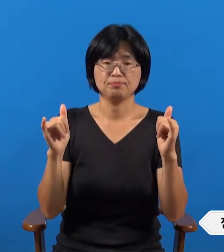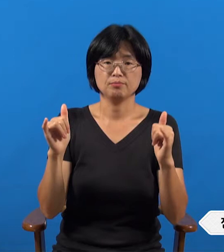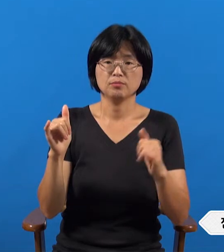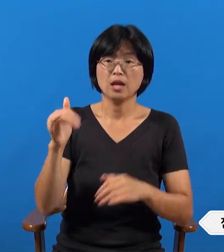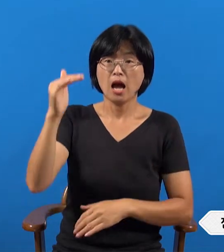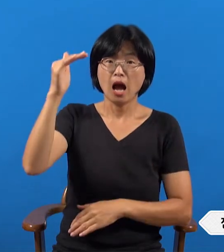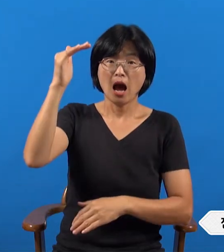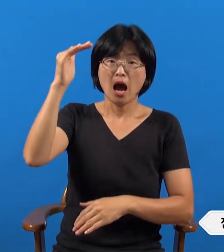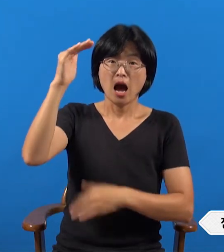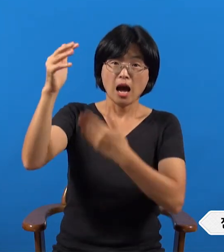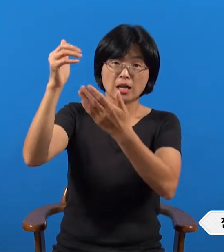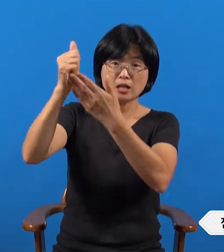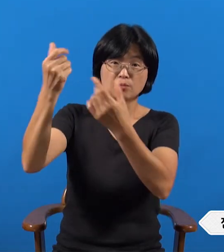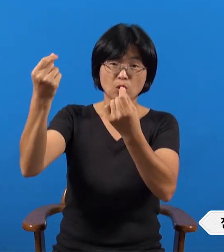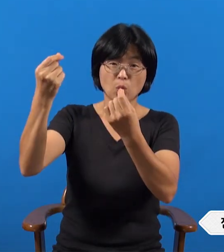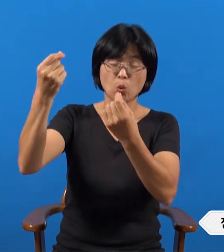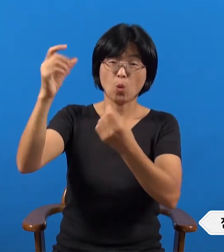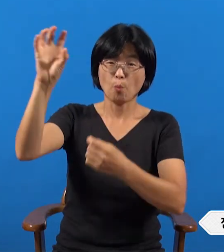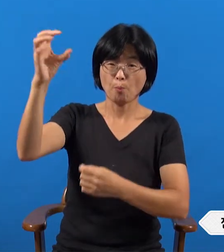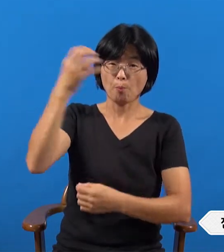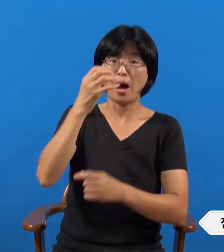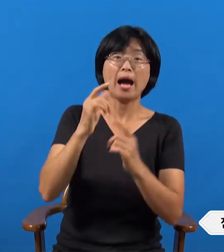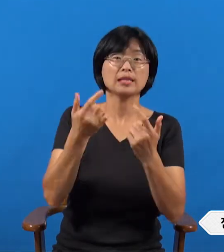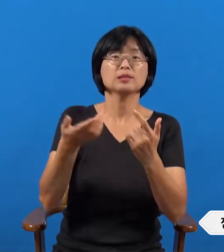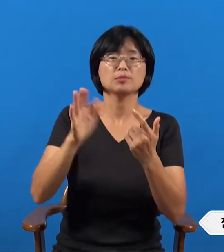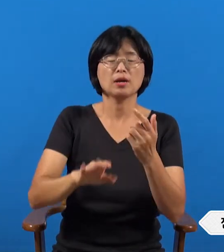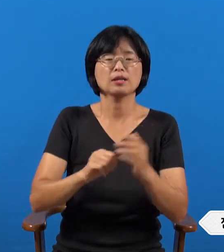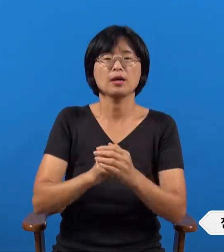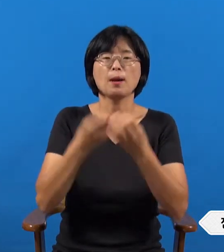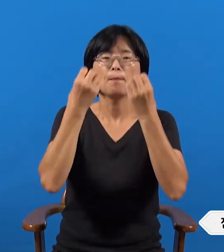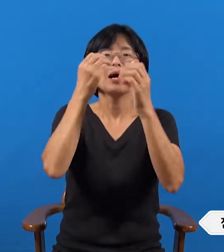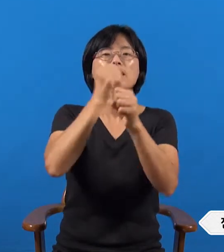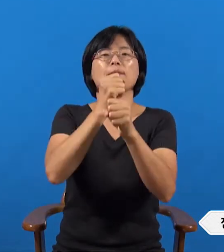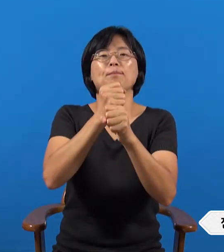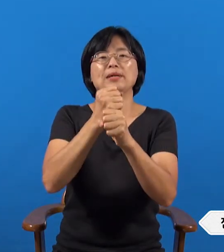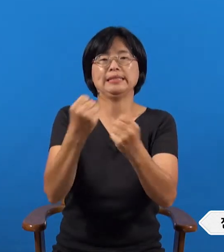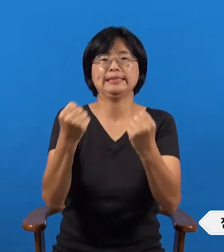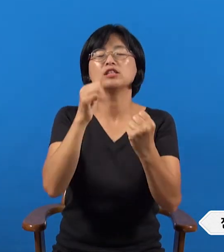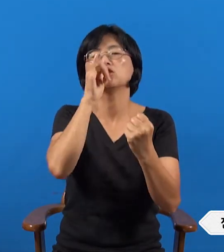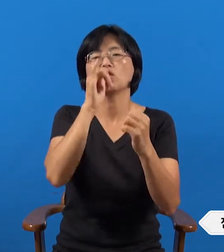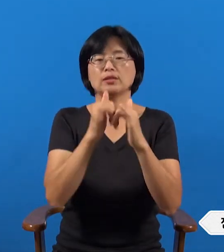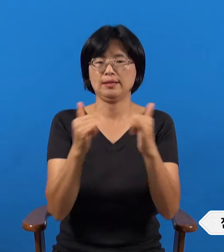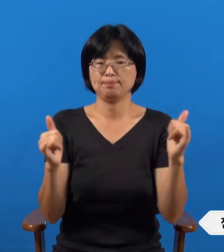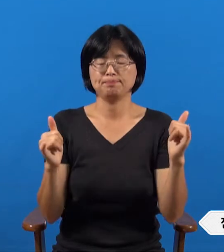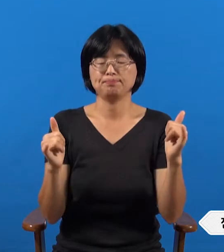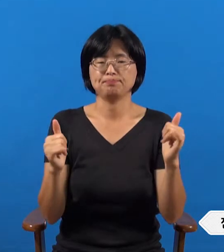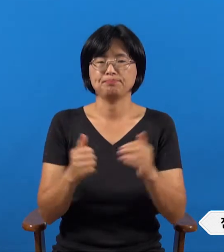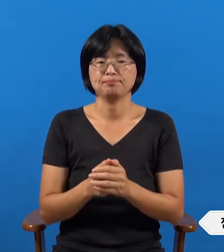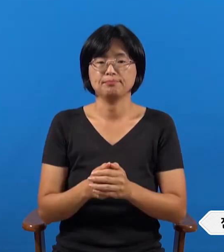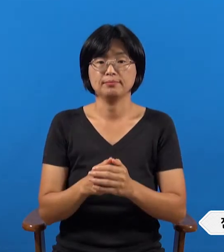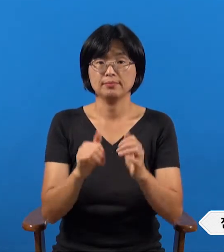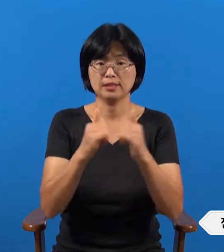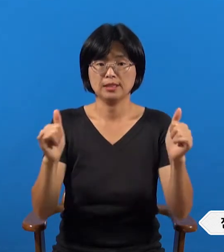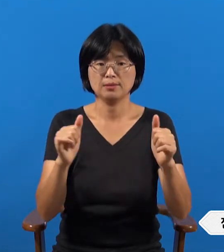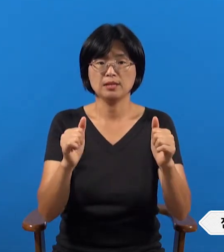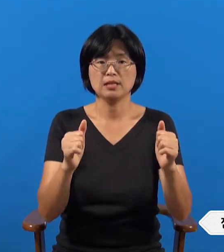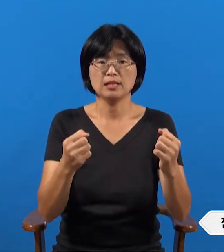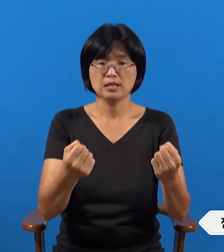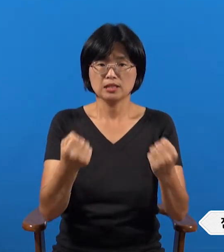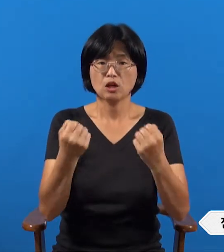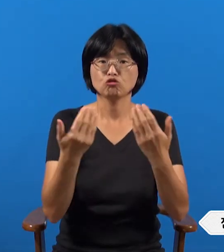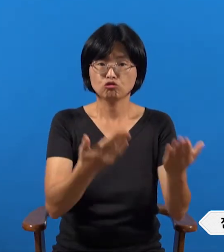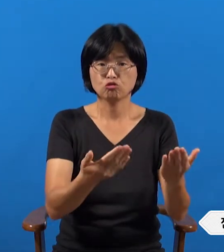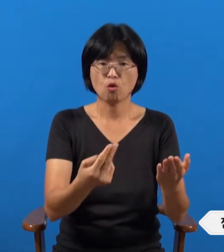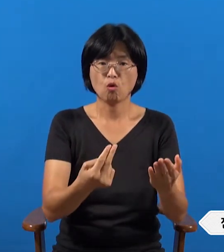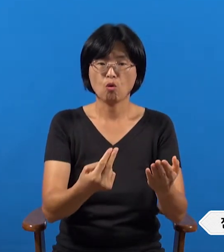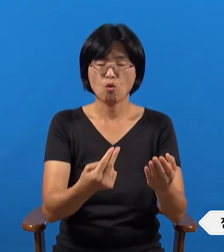가운데 하나님 같은 정도는 아니지만 창조의 능력이 있습니다. 변화의 능력이 있습니다. 사람을 살리기도